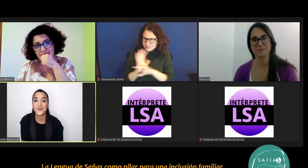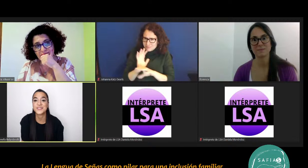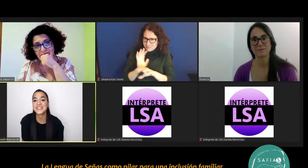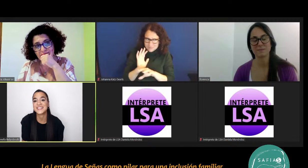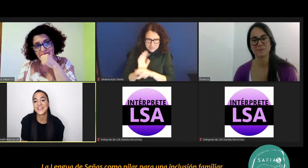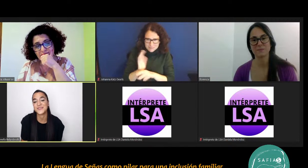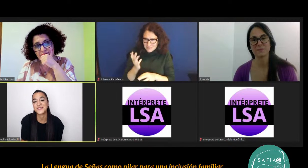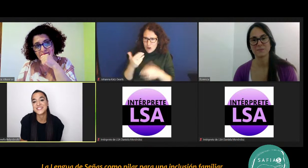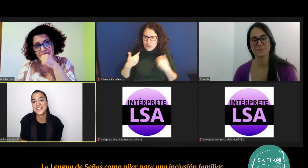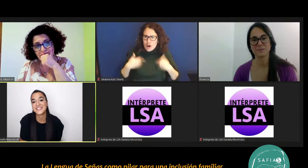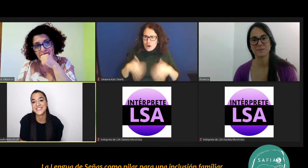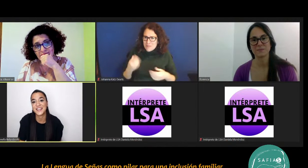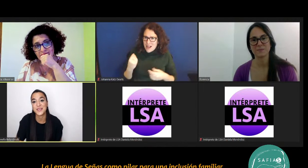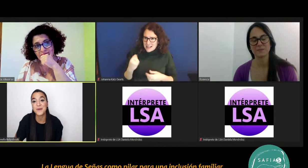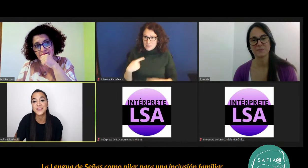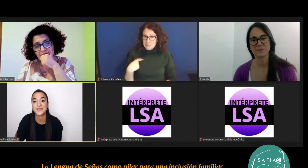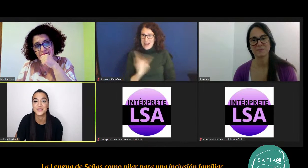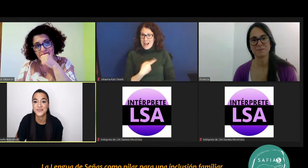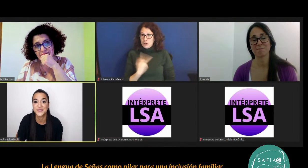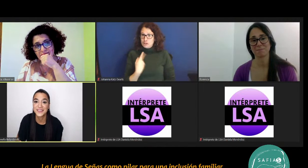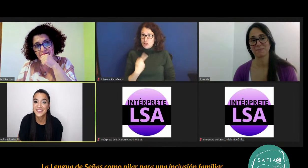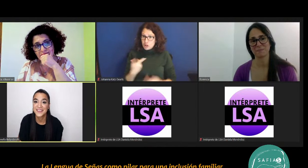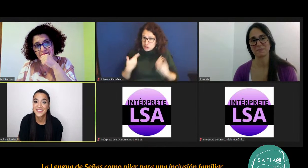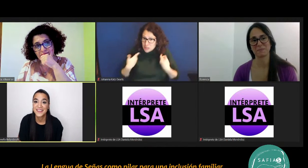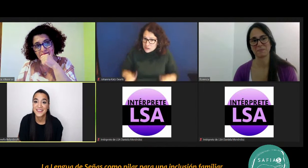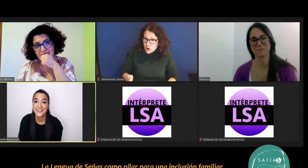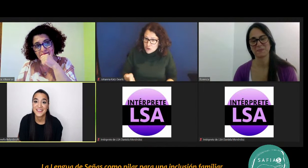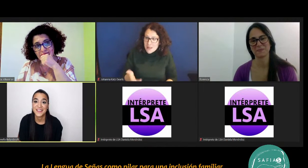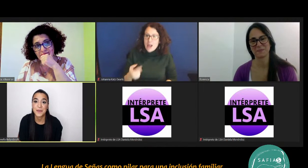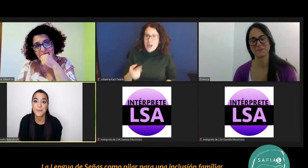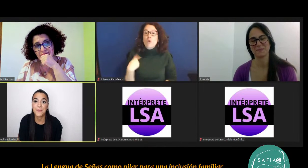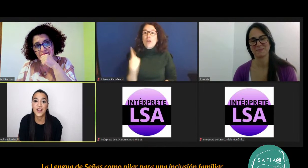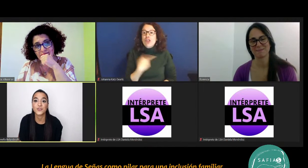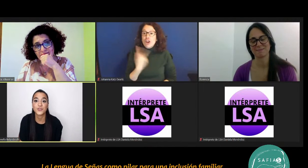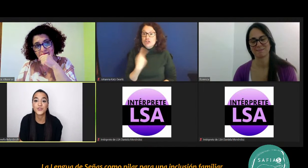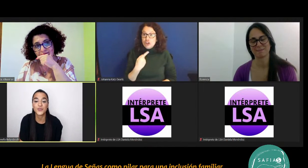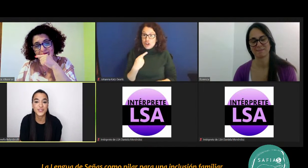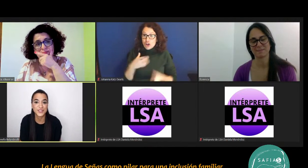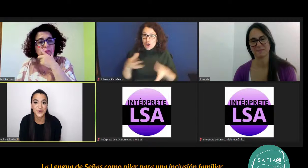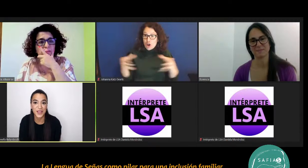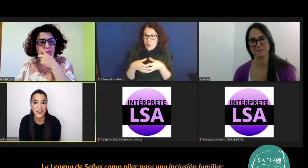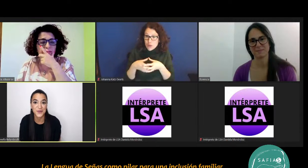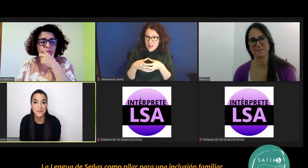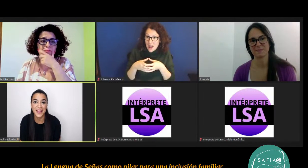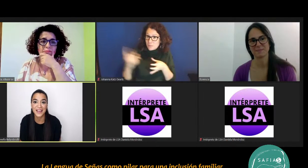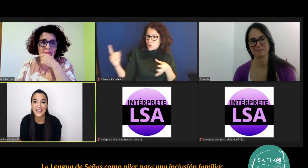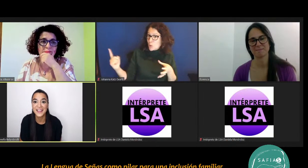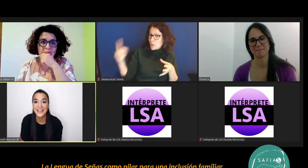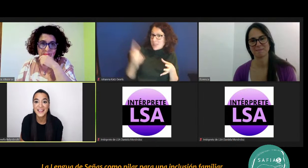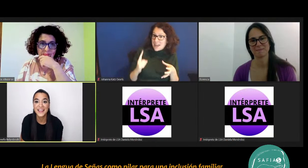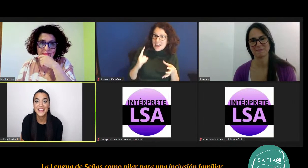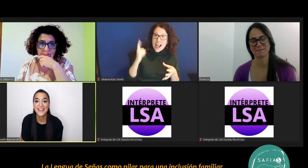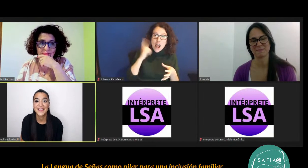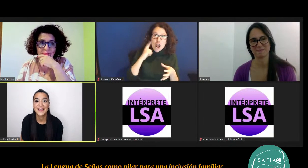son cosas que nos hacen ser diversos, y para nosotros eso es normal.